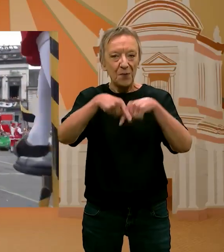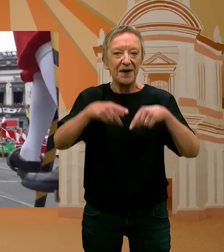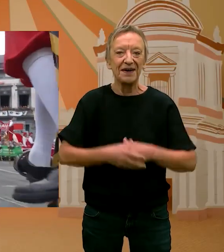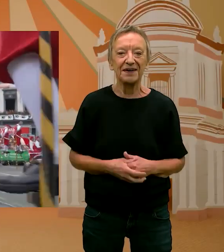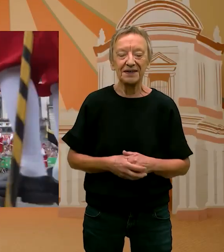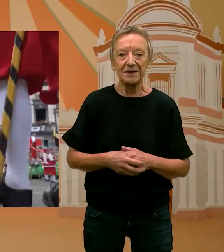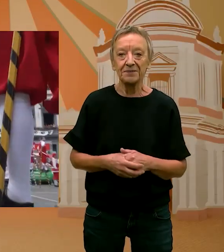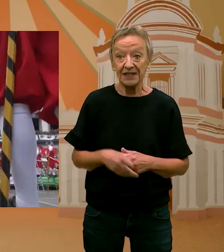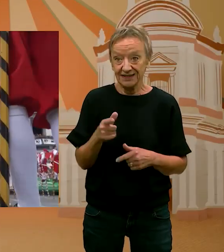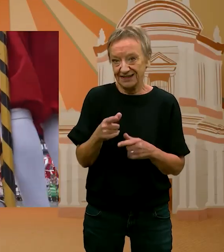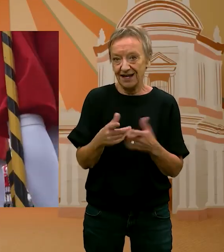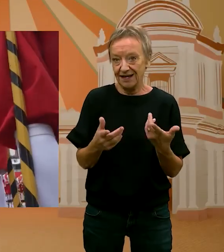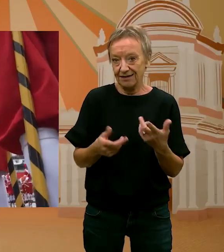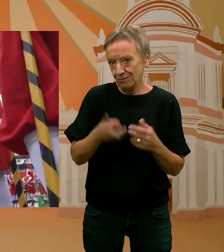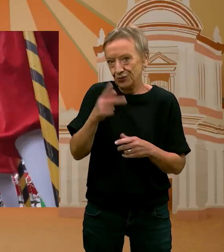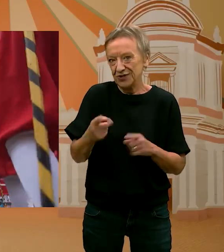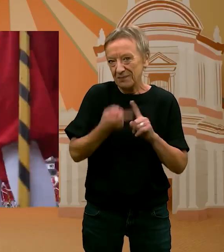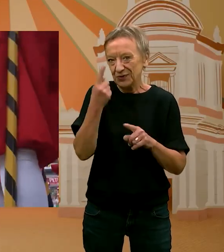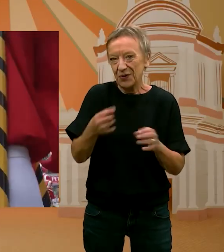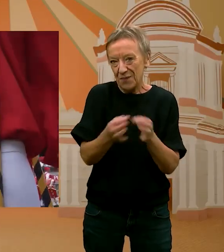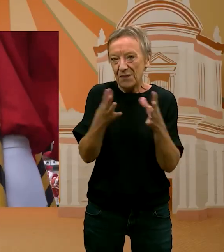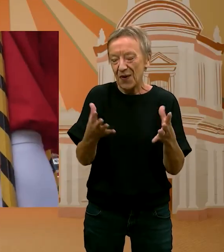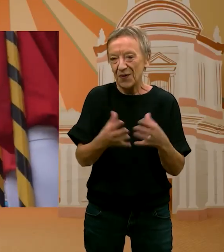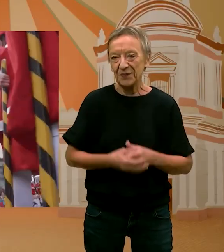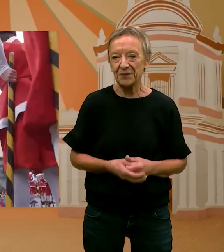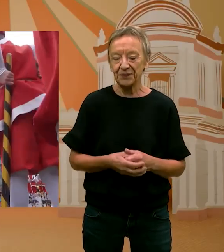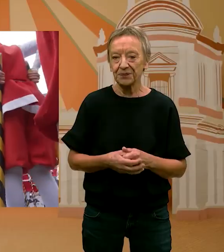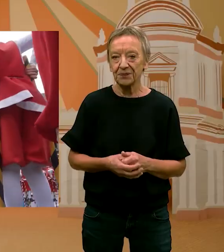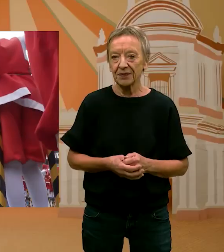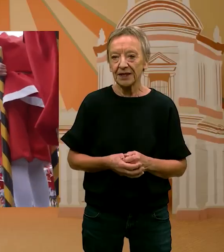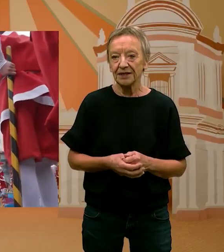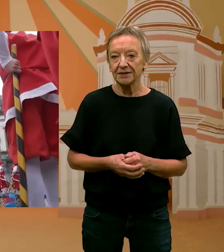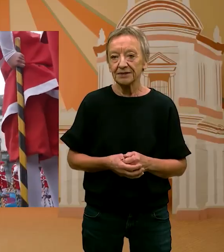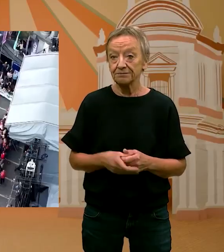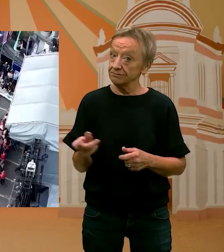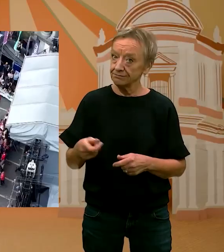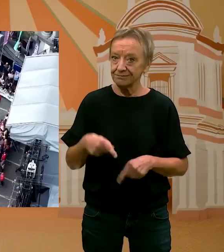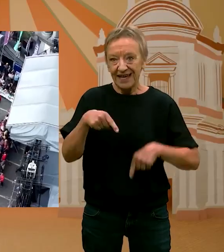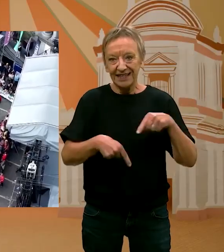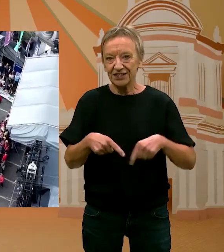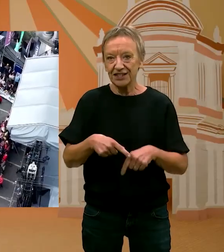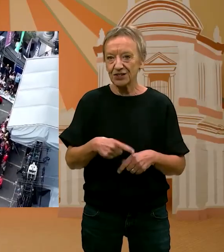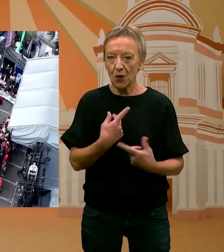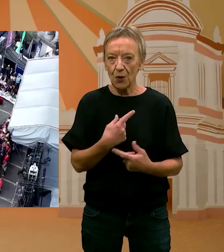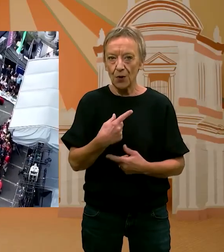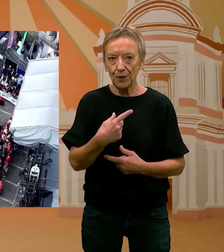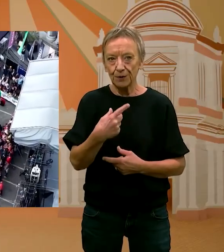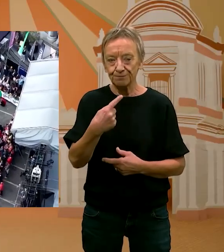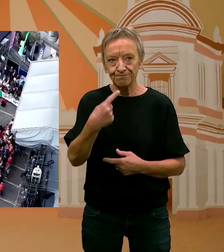grand moment pour tous. Alors on se doute qu'ils ont le cœur qui bat, les échasseurs. Il se passe quoi dans leur tête à ce moment-ci? C'est un